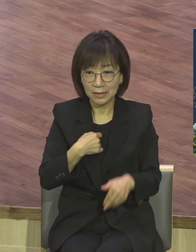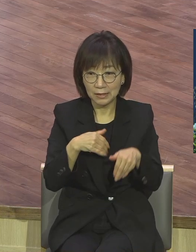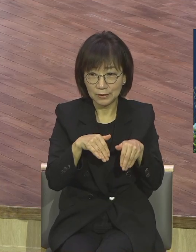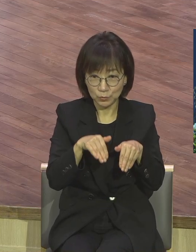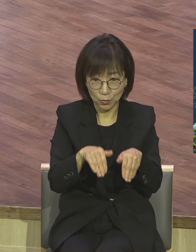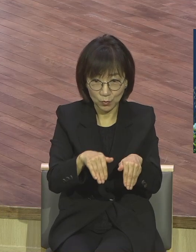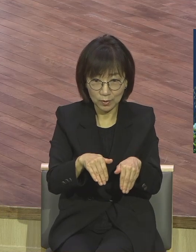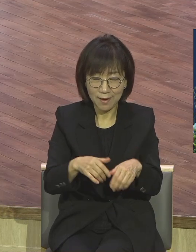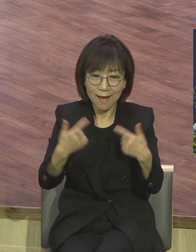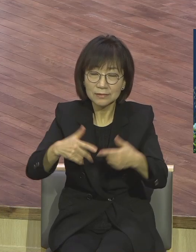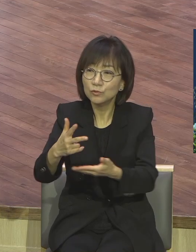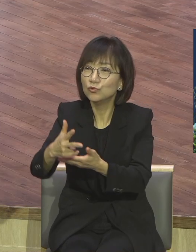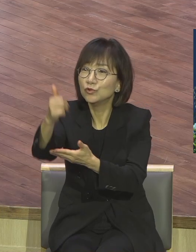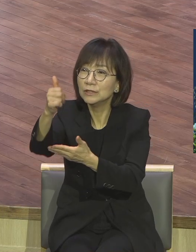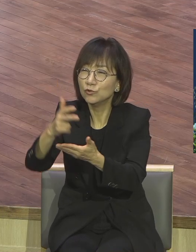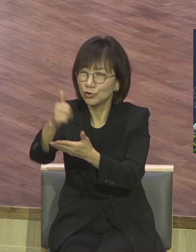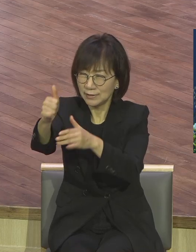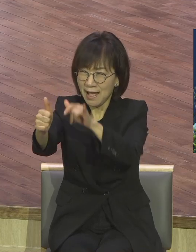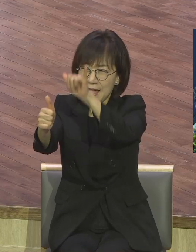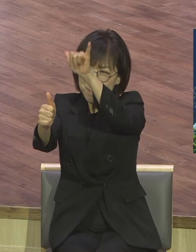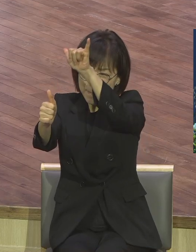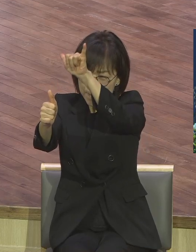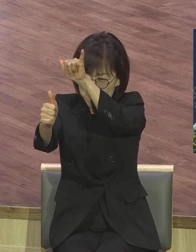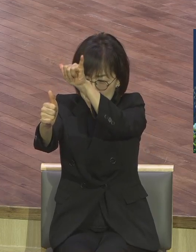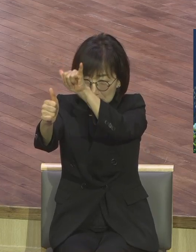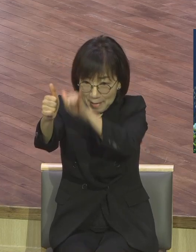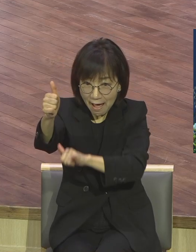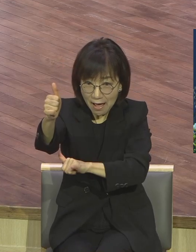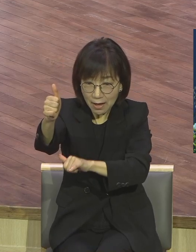없습니다. 주인의 스케줄 따라 움직이는 거예요.